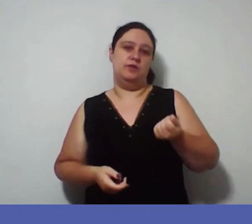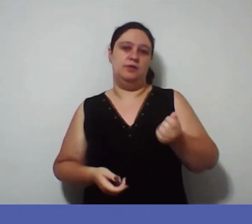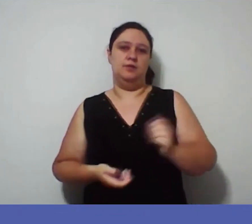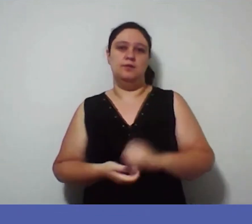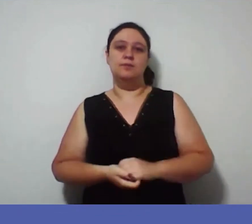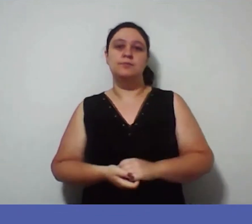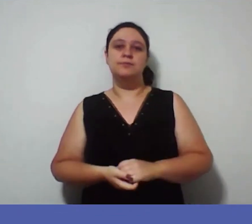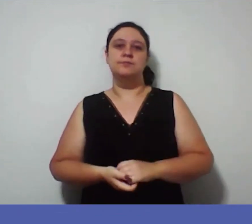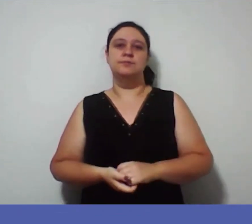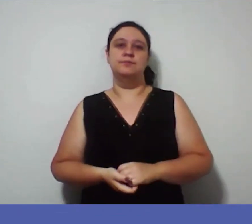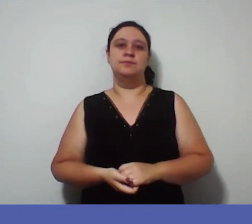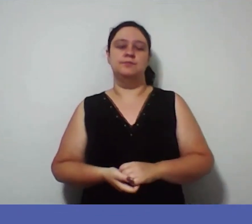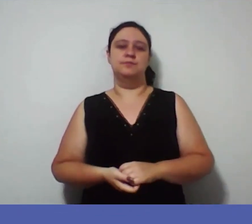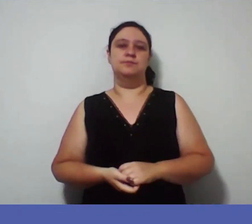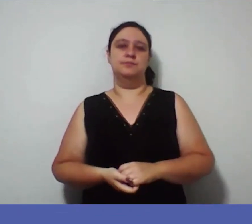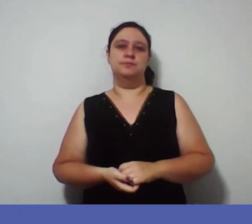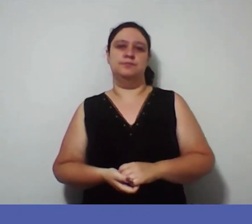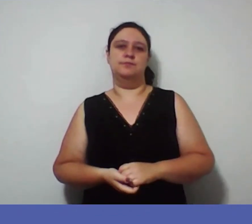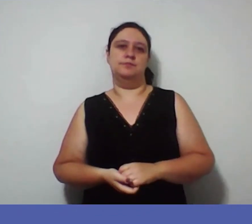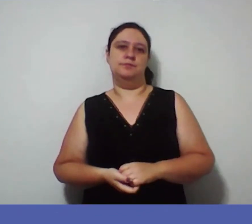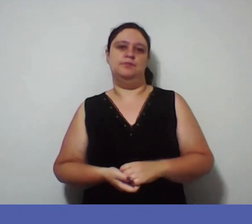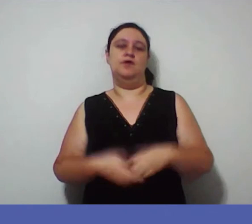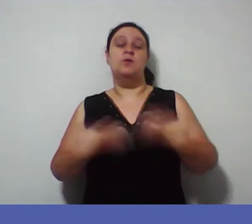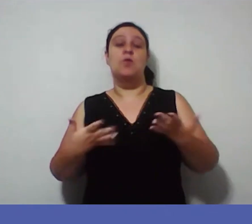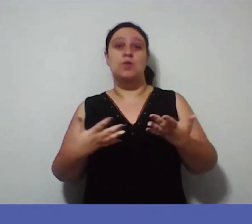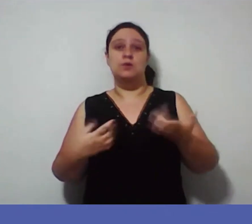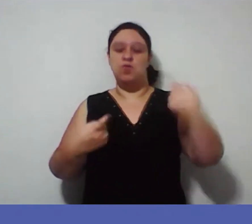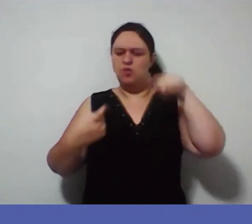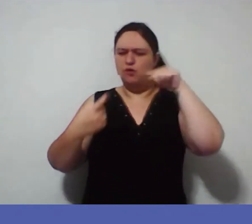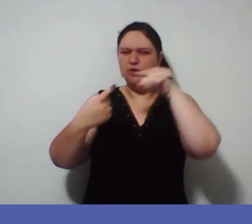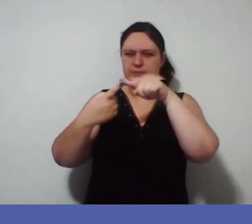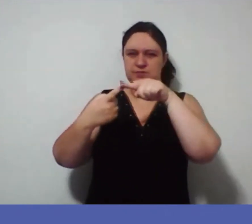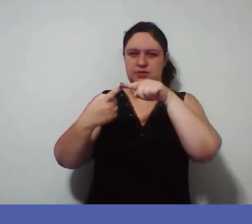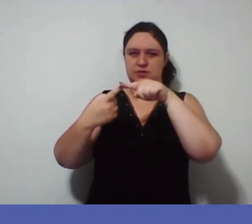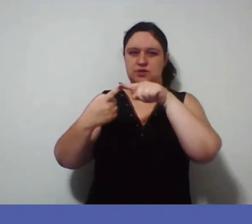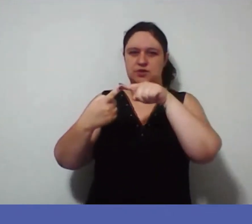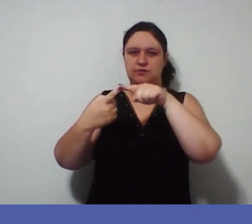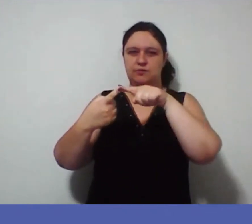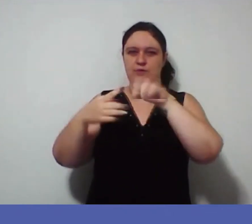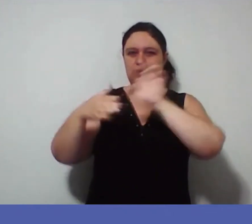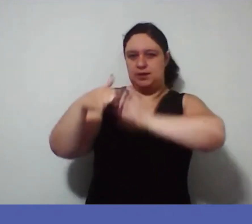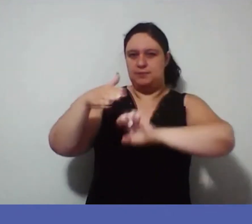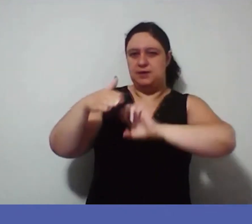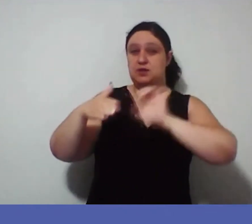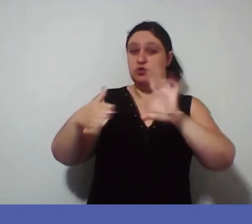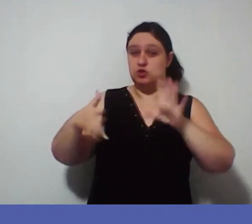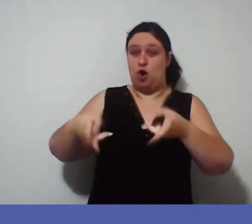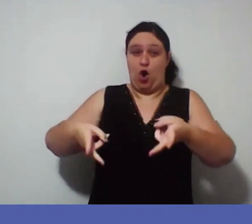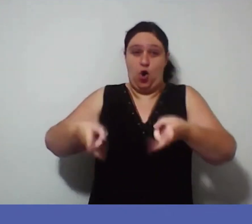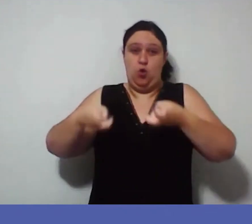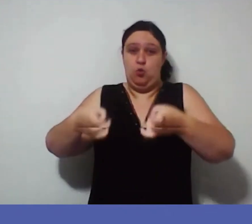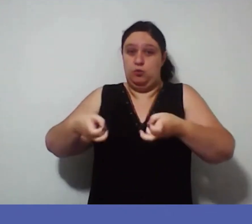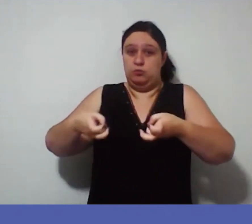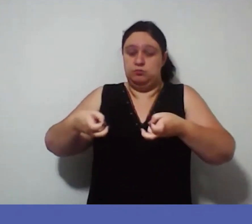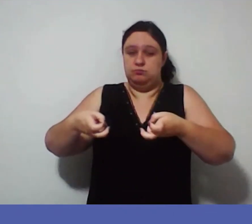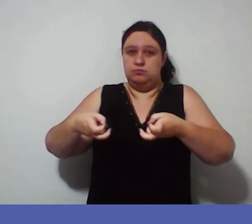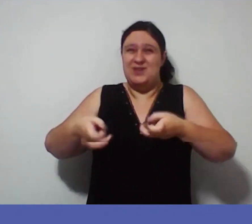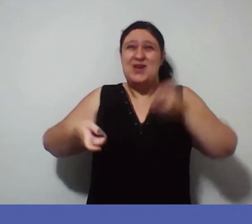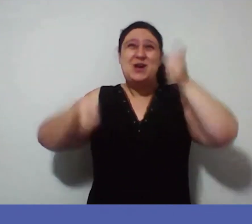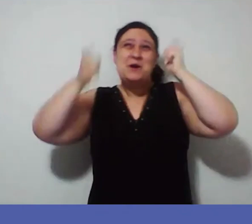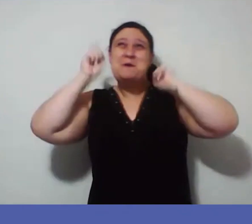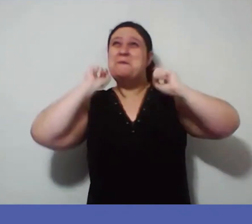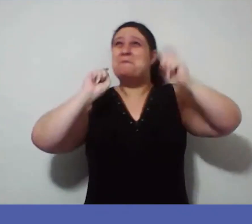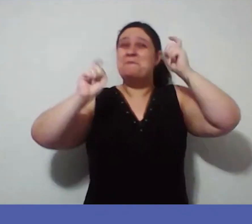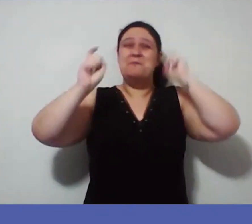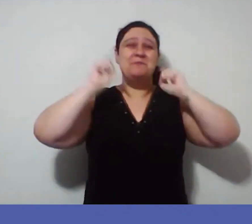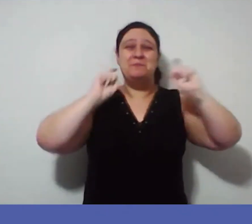quando o objetivo único da empresa é correr atrás do lucro, não se preocupam se isso traz benefício